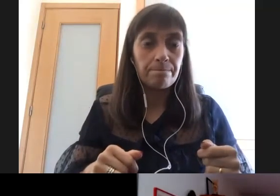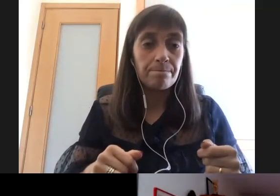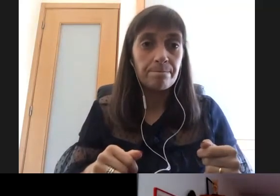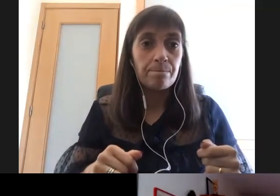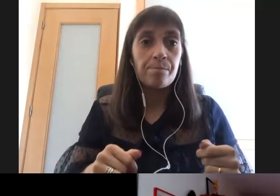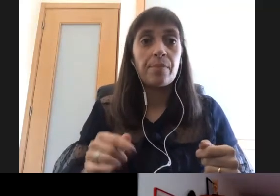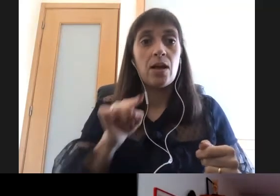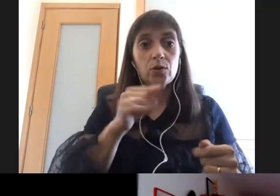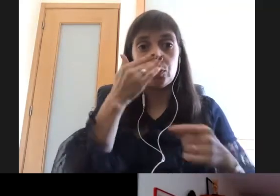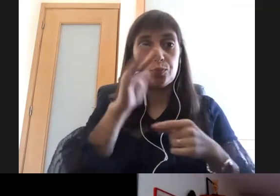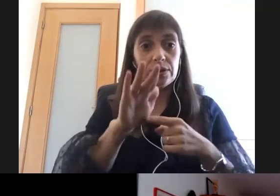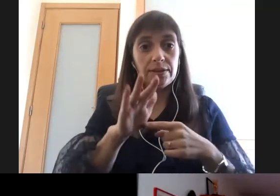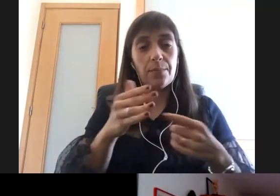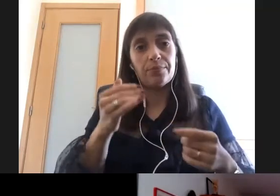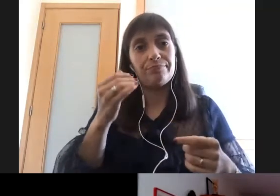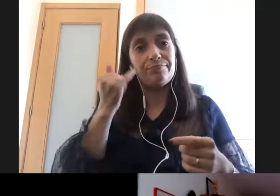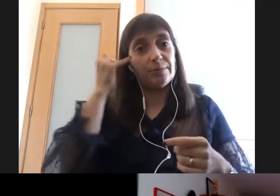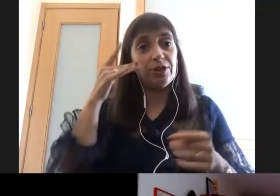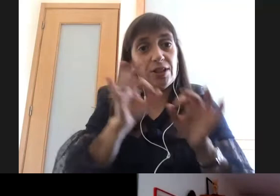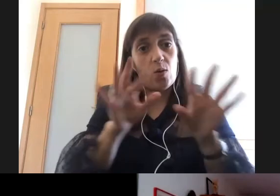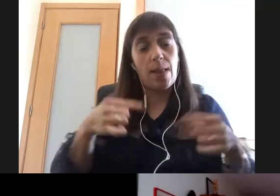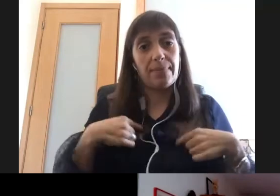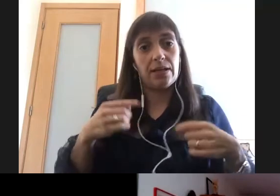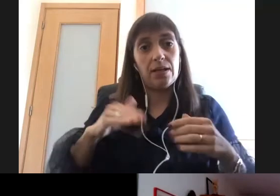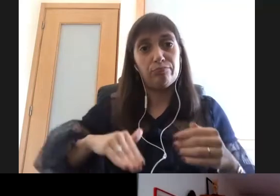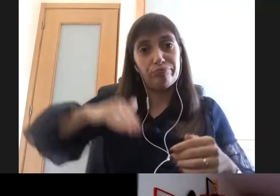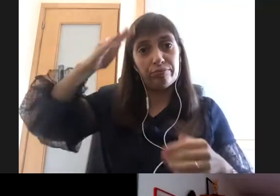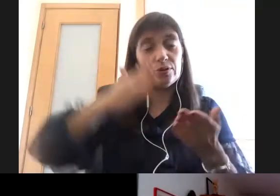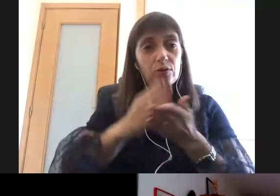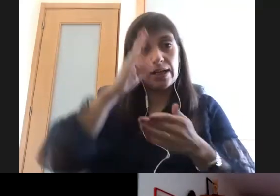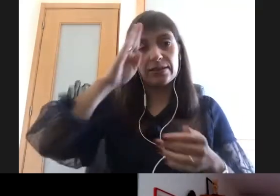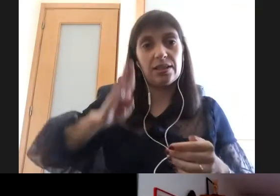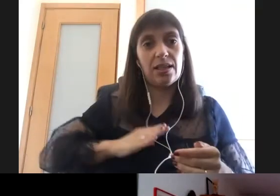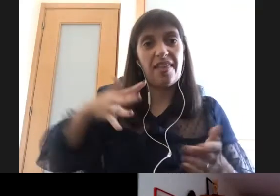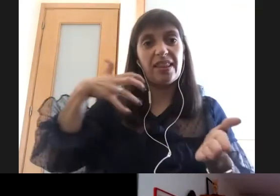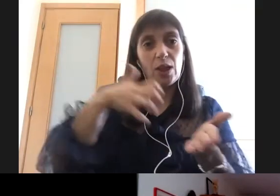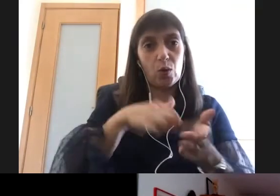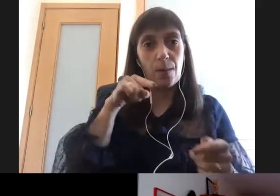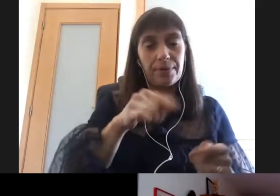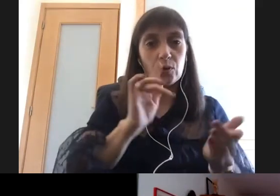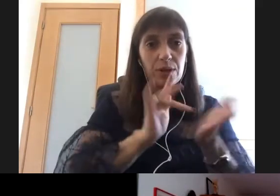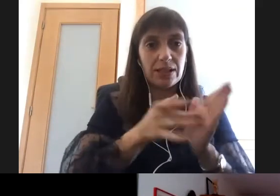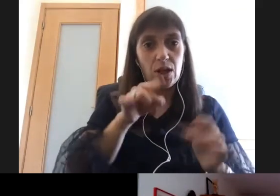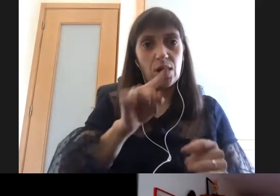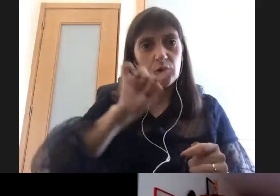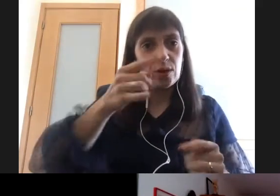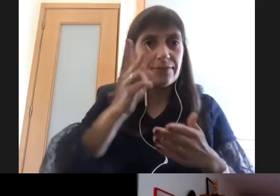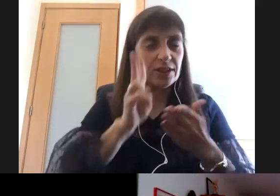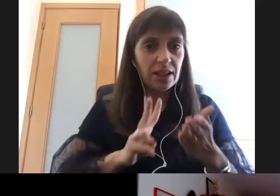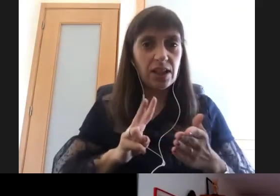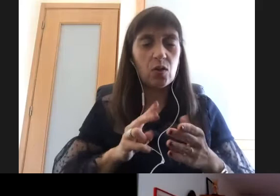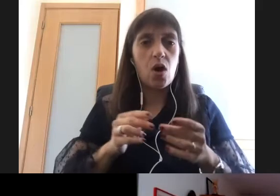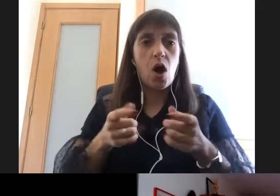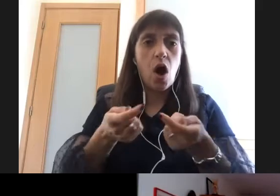Você foi criado, imagino que, como eu, durante a ditadura militar no Brasil, você deve ter lido, estudado Organização Social e